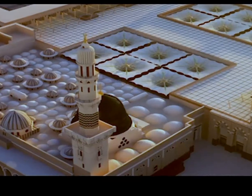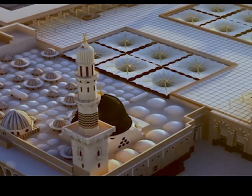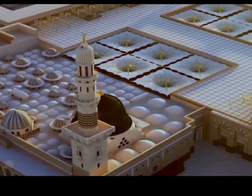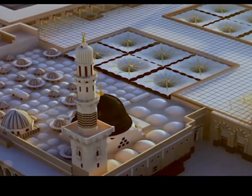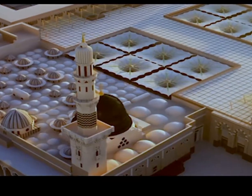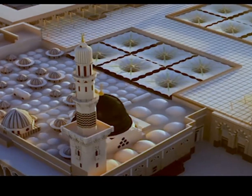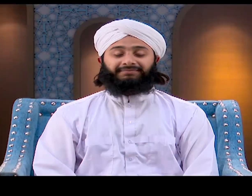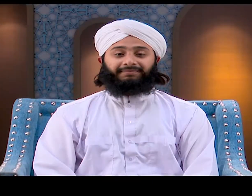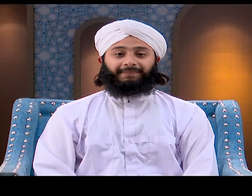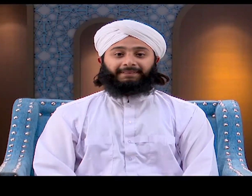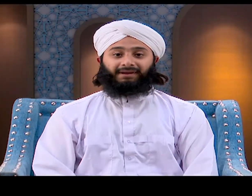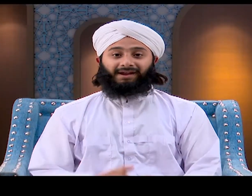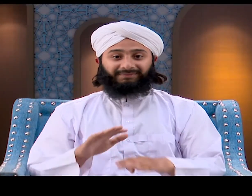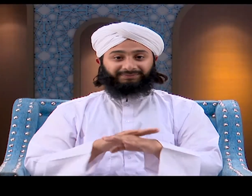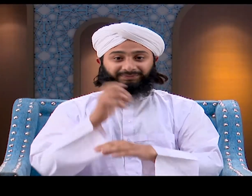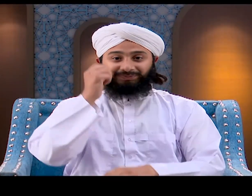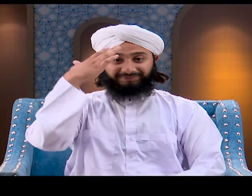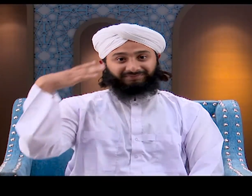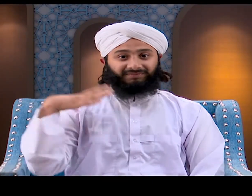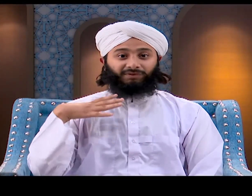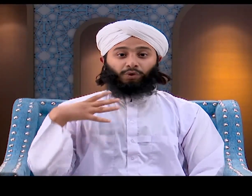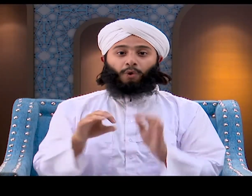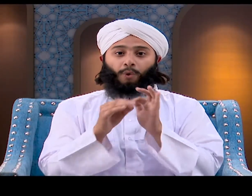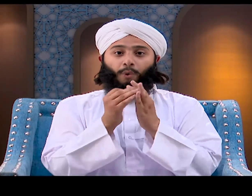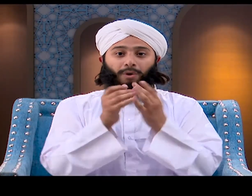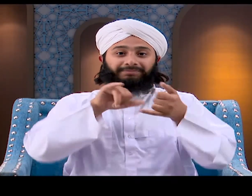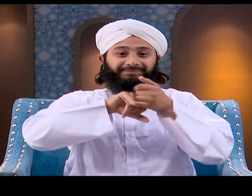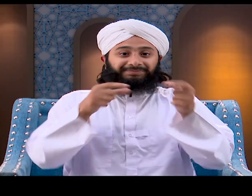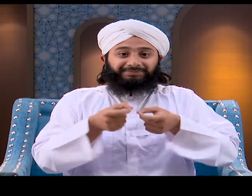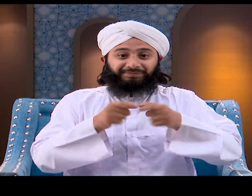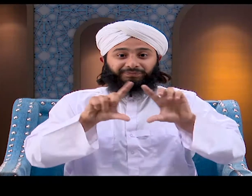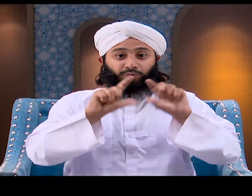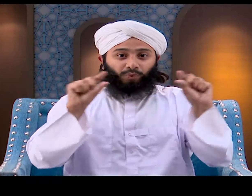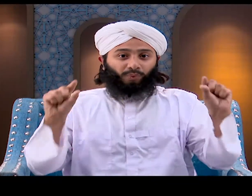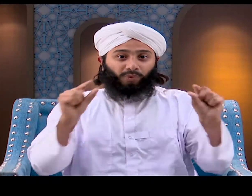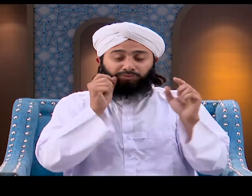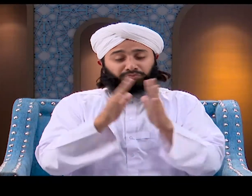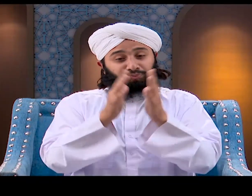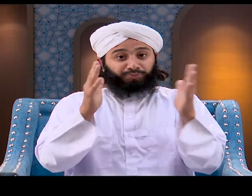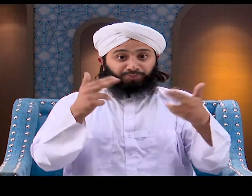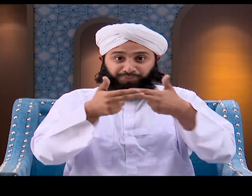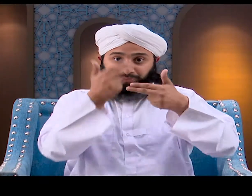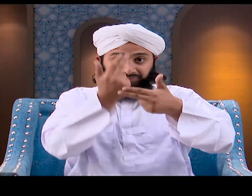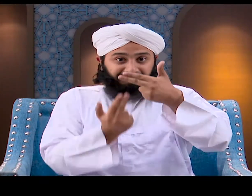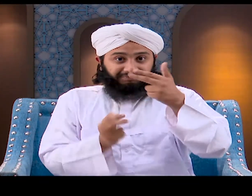محمد۔ اے عاشقان رسول، سورہ بقرہ قرآن کریم کی دوسری اور سب سے بڑی سورت ہے۔ اس میں 40 رکوع